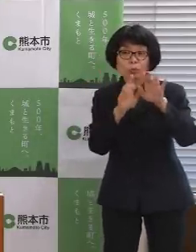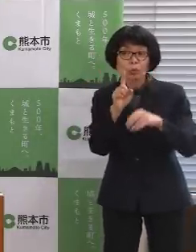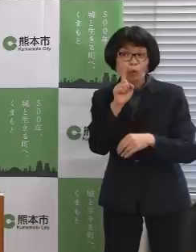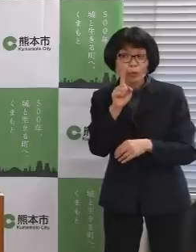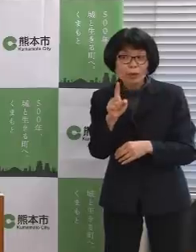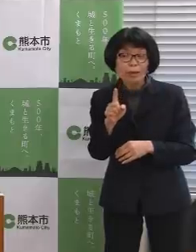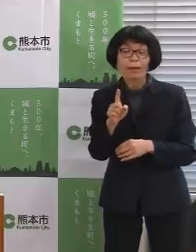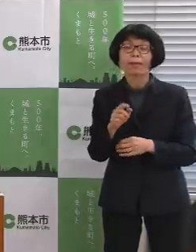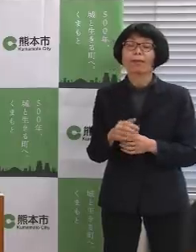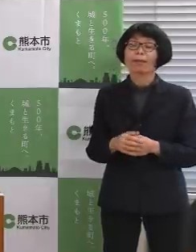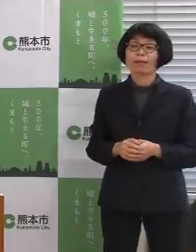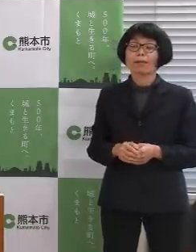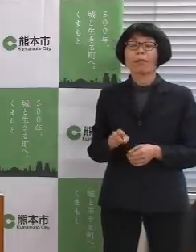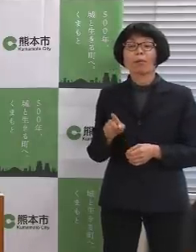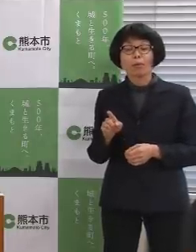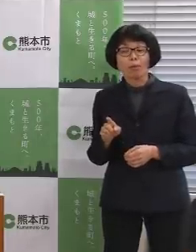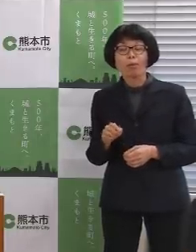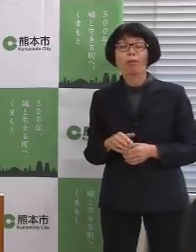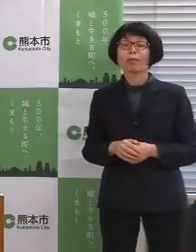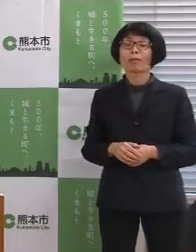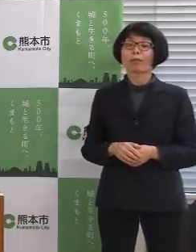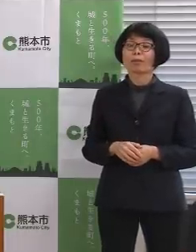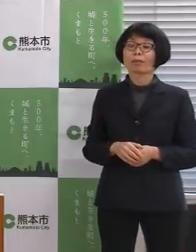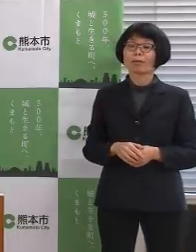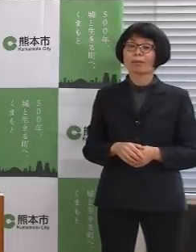ですね、皆さん方が少し、